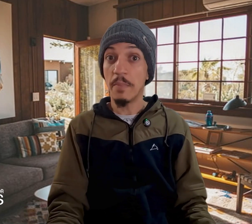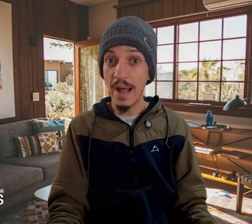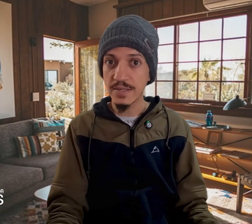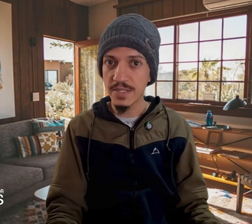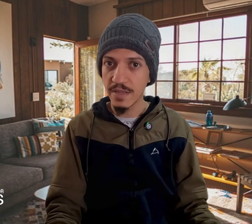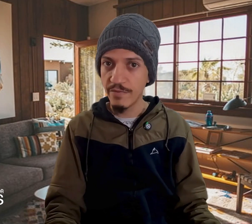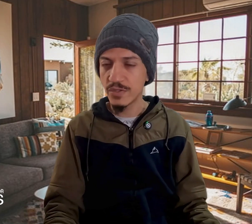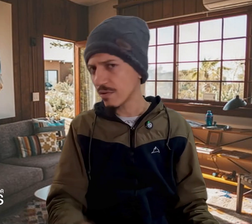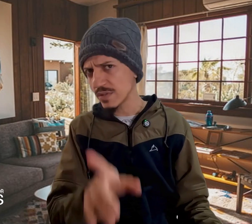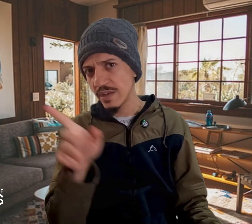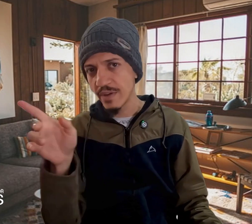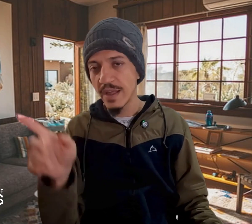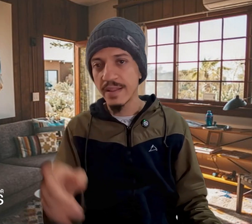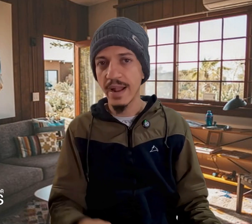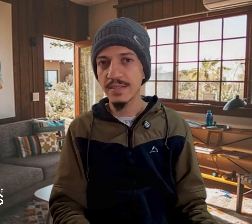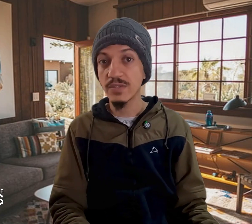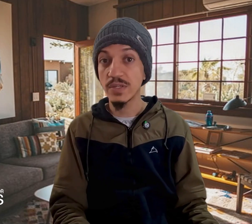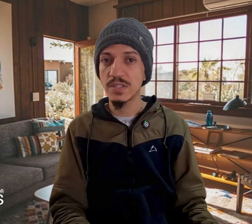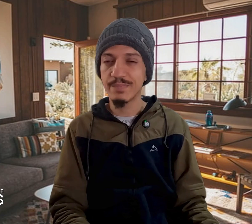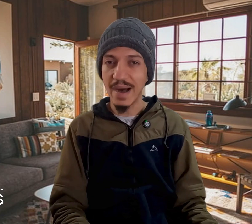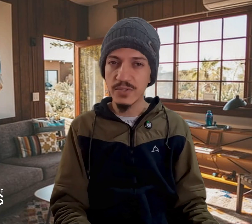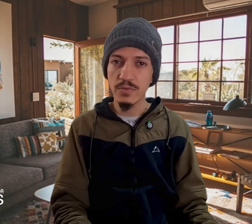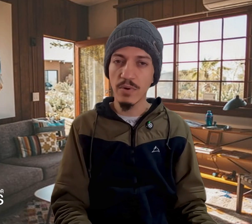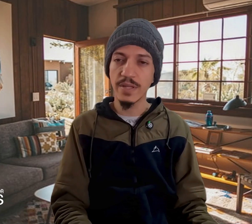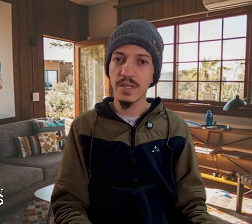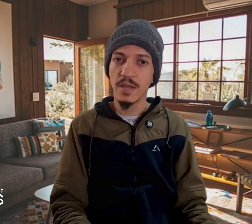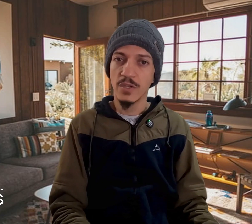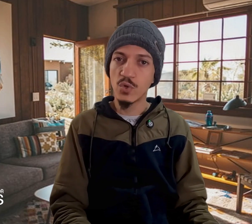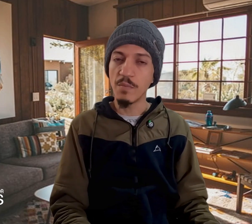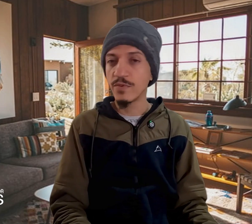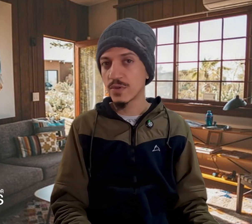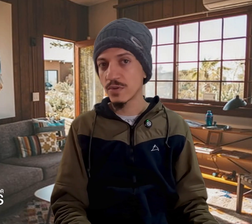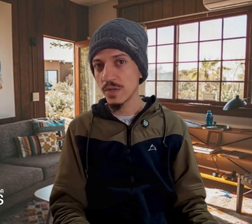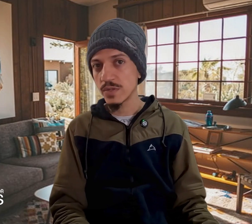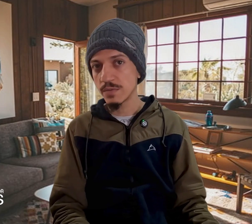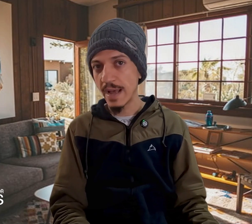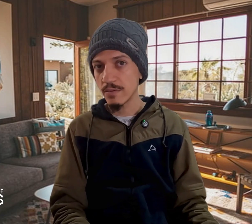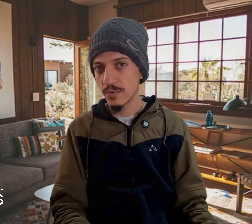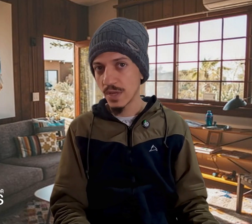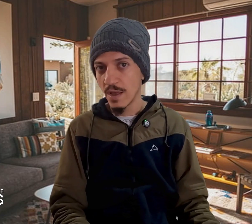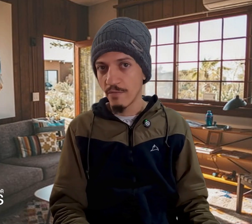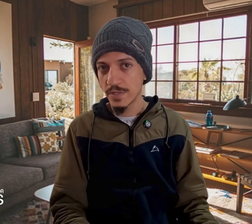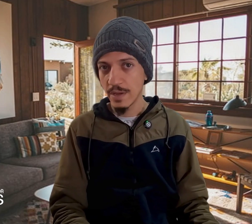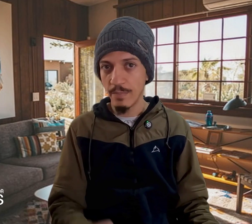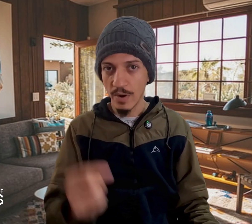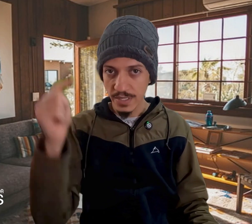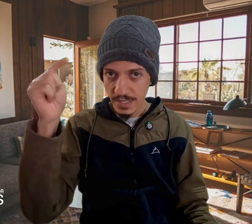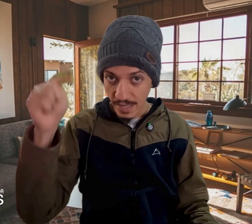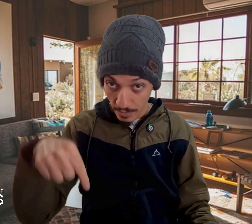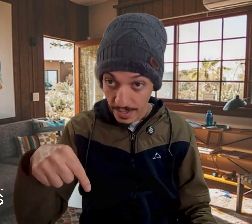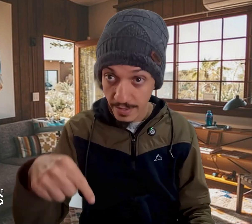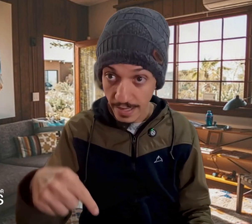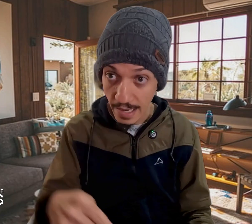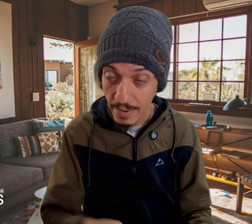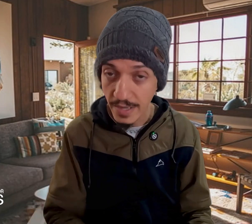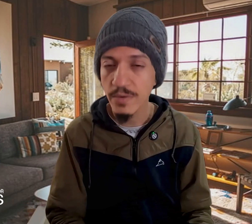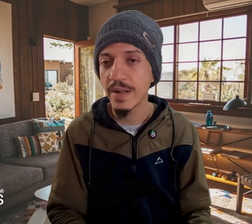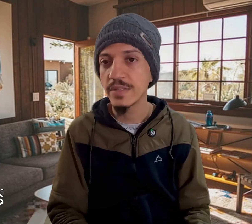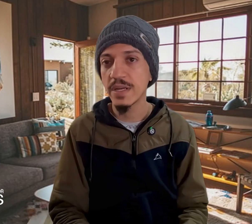práticas em vídeo, inclusive ter acesso a esses bastidores de como funcionam os nossos métodos, você pode acessar o link que está aqui abaixo, preencher lá sua